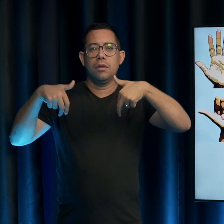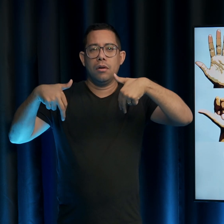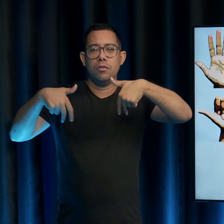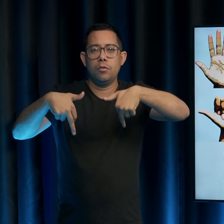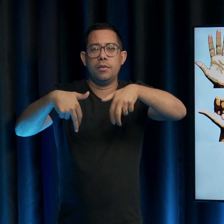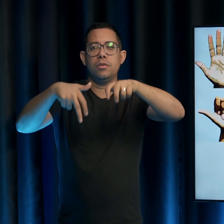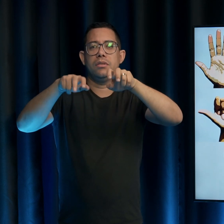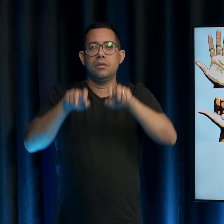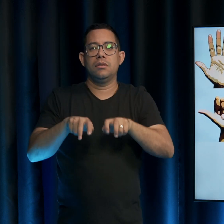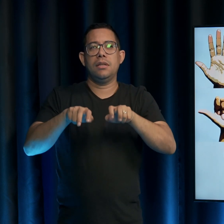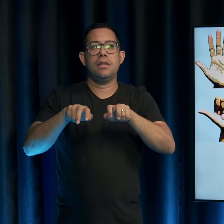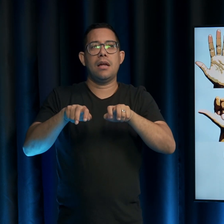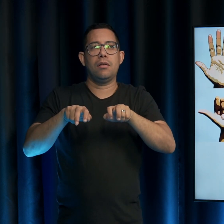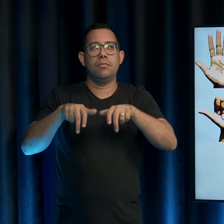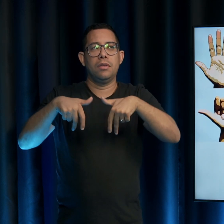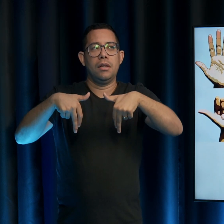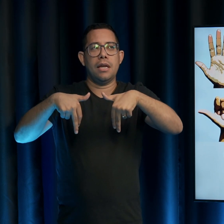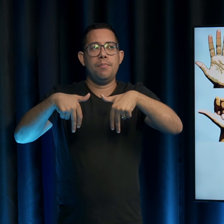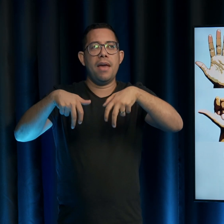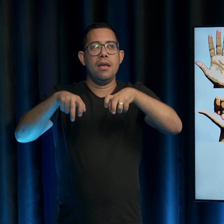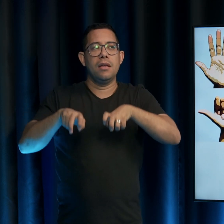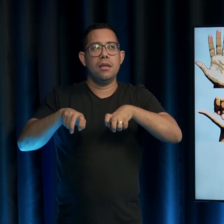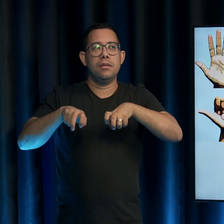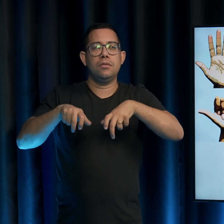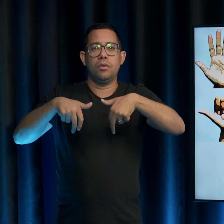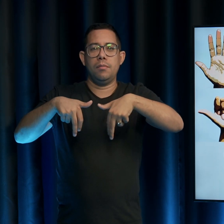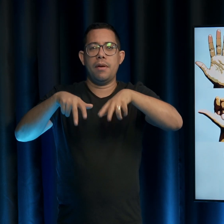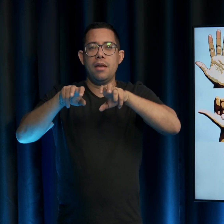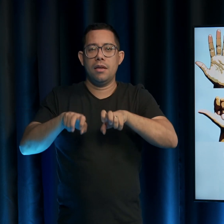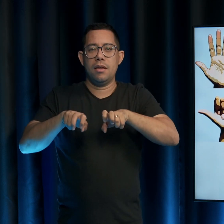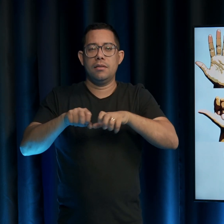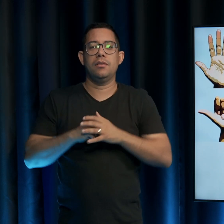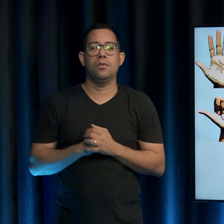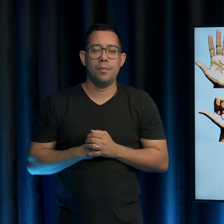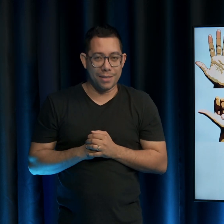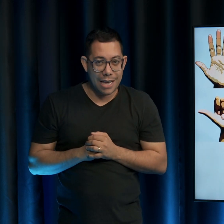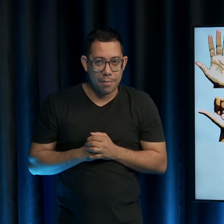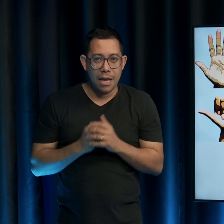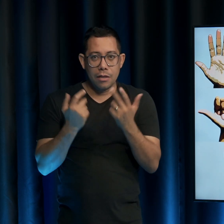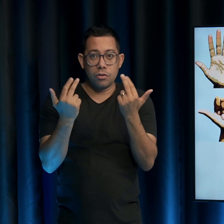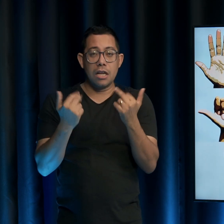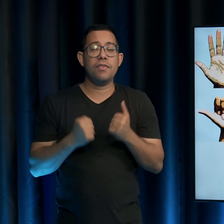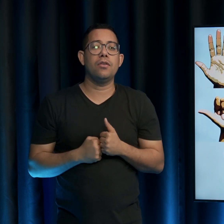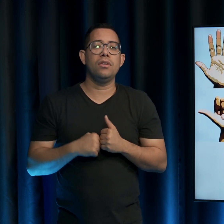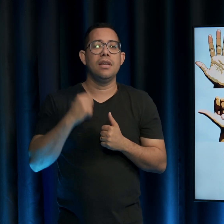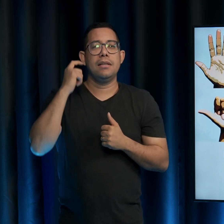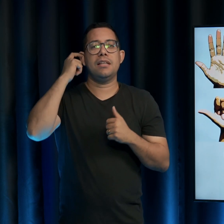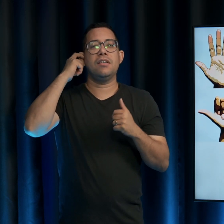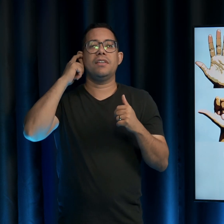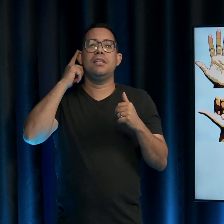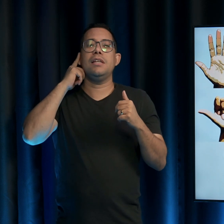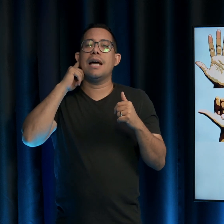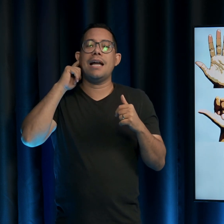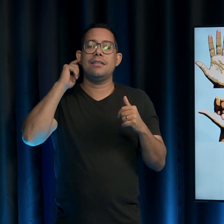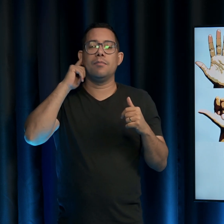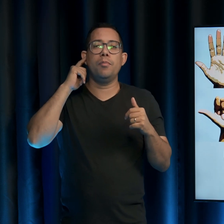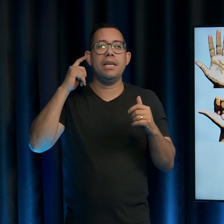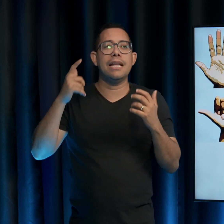duas pessoas sentaram, ó. Tá em pé? Sentou. Em pé? Sentou. Percebe? Então os classificadores têm essa facilidade, essa mobilidade